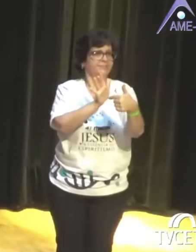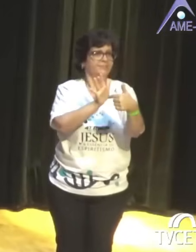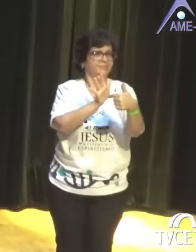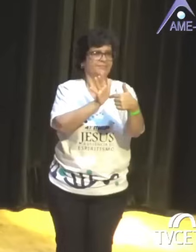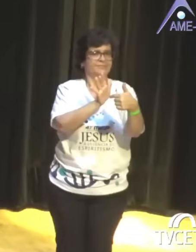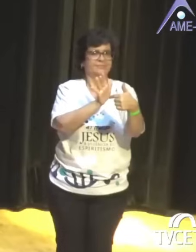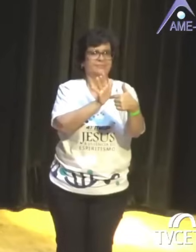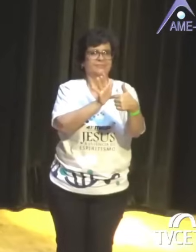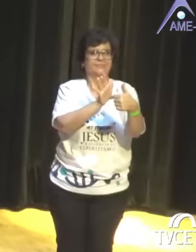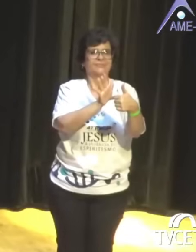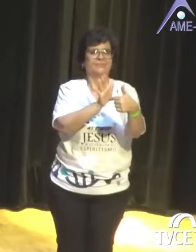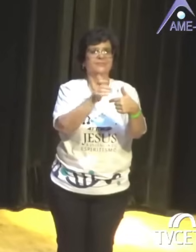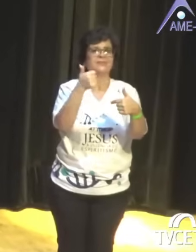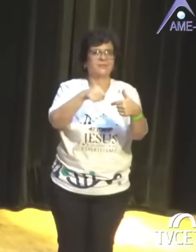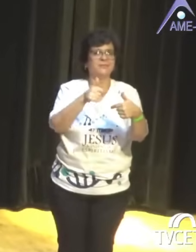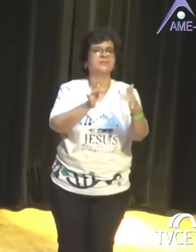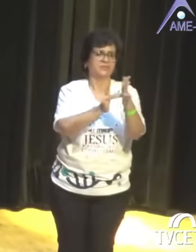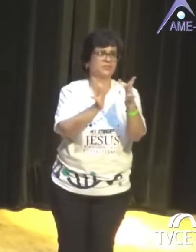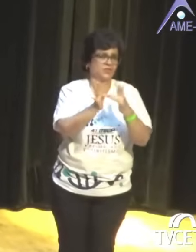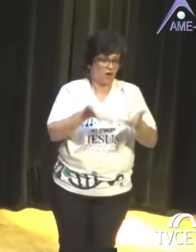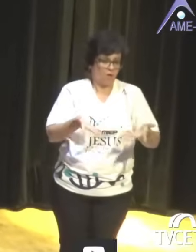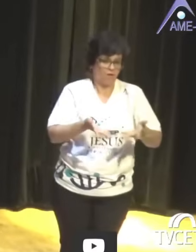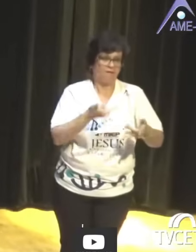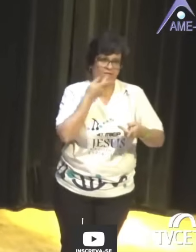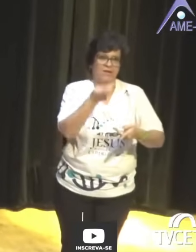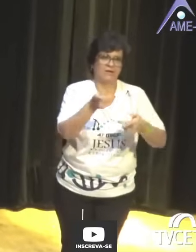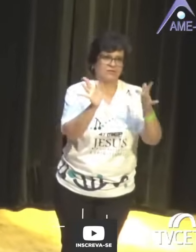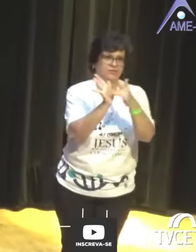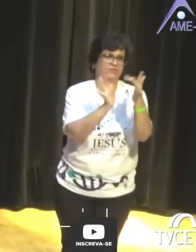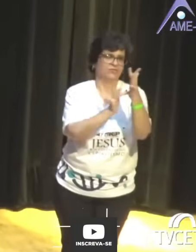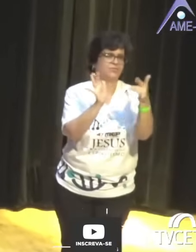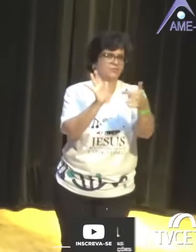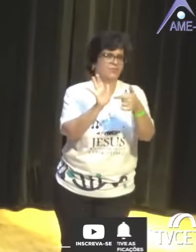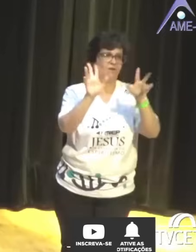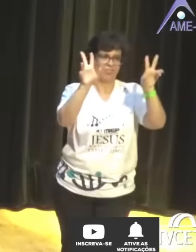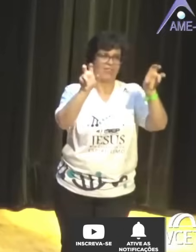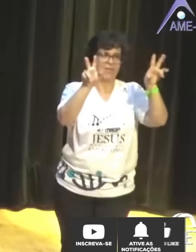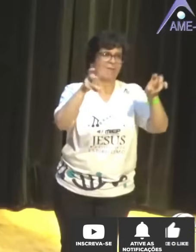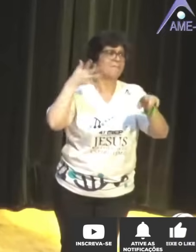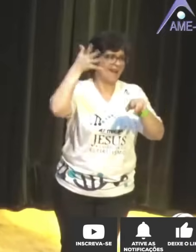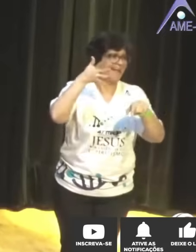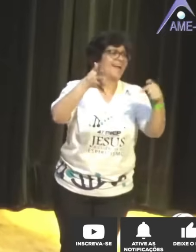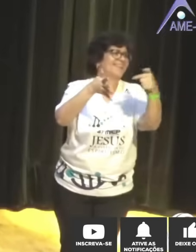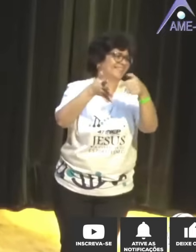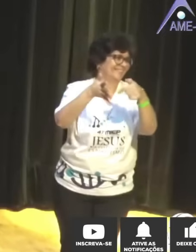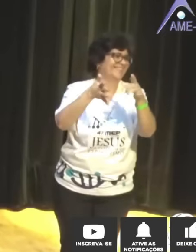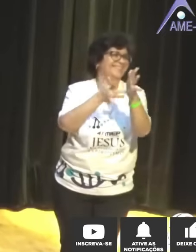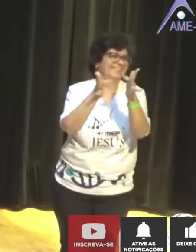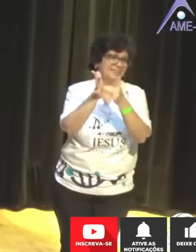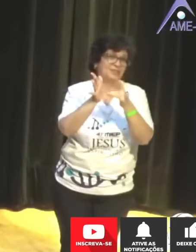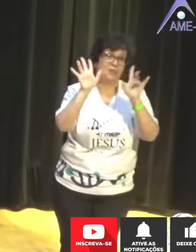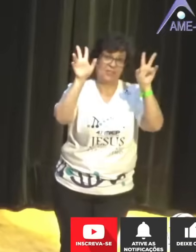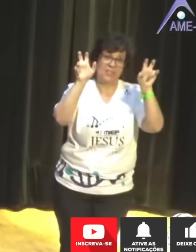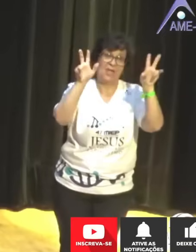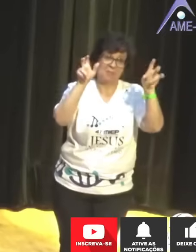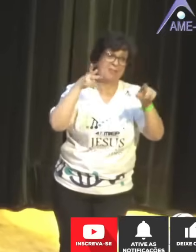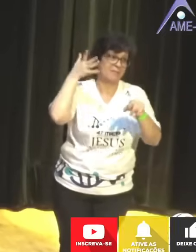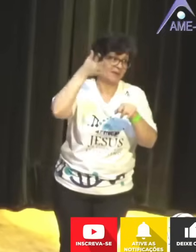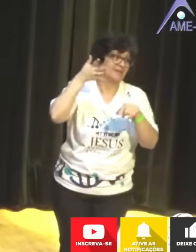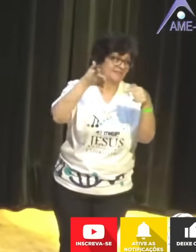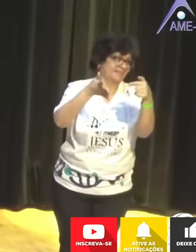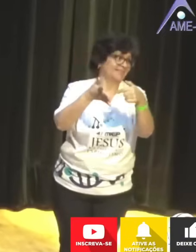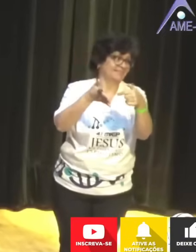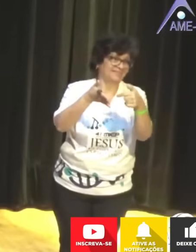Jesus eu vou começar a falar de Jesus agora que é o tema da palestra né é o